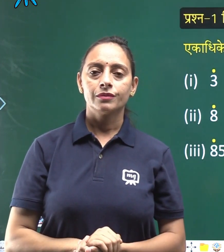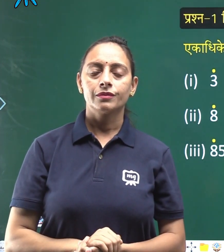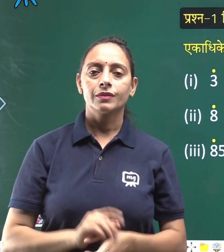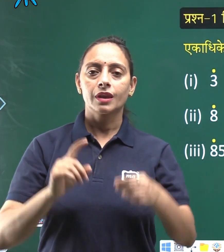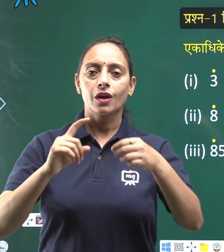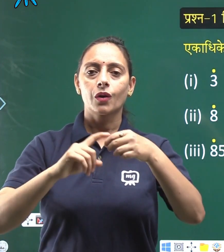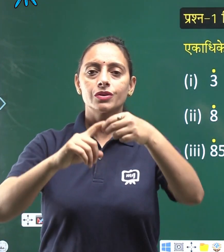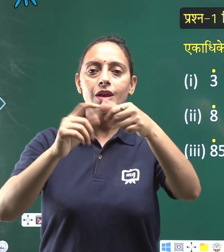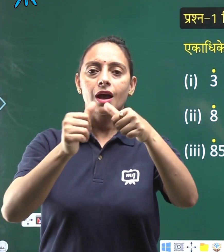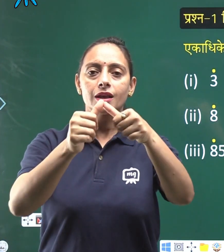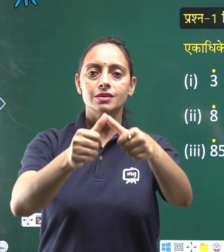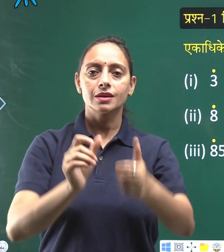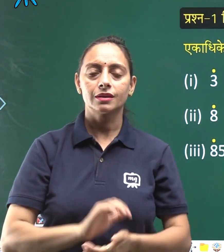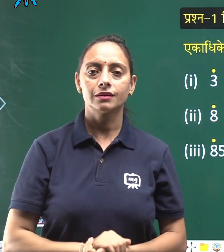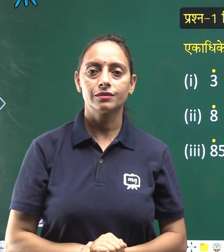प्रश्न उत्तर।